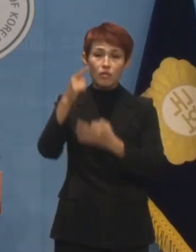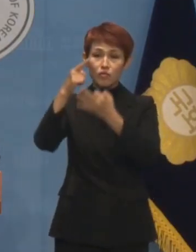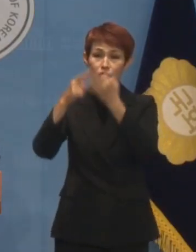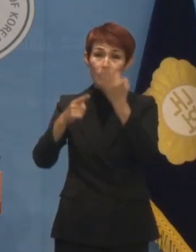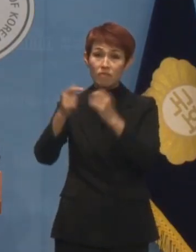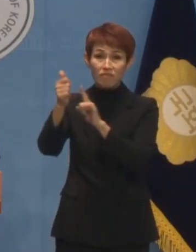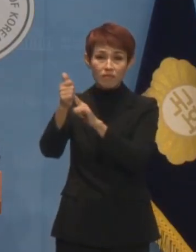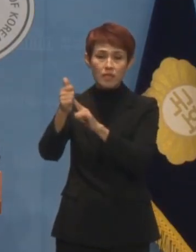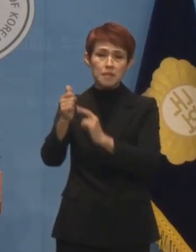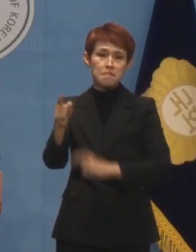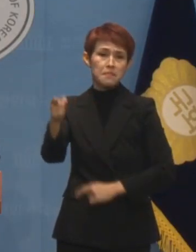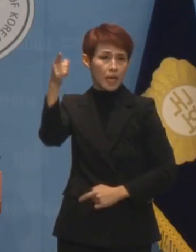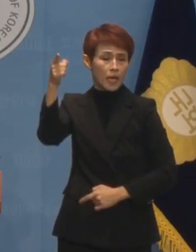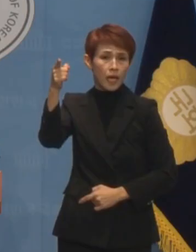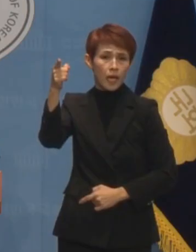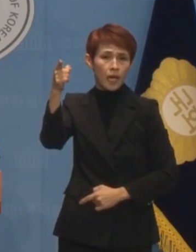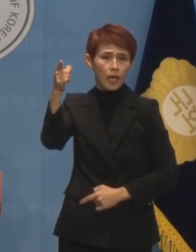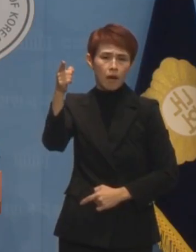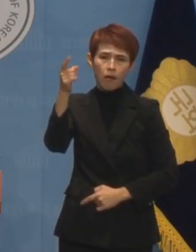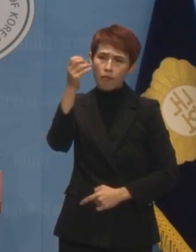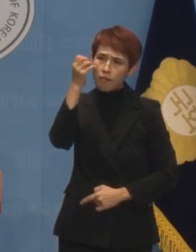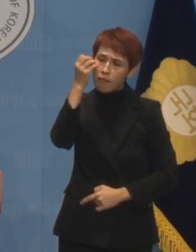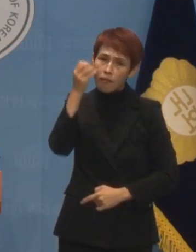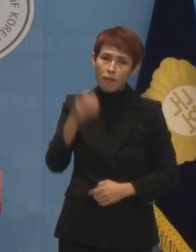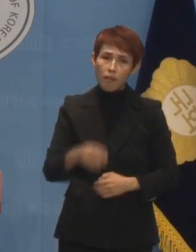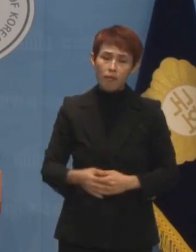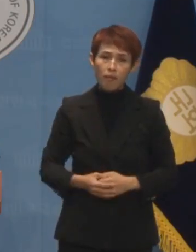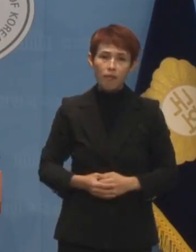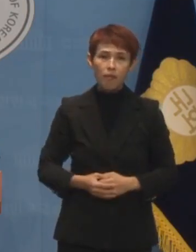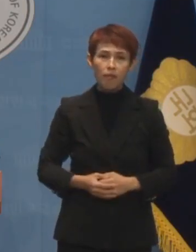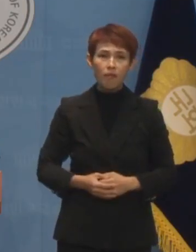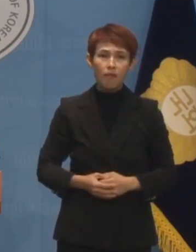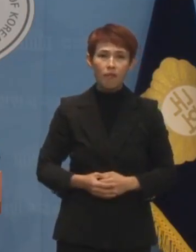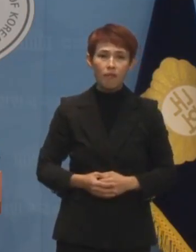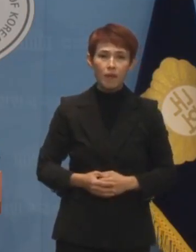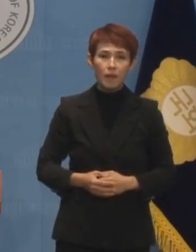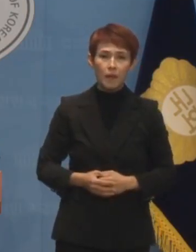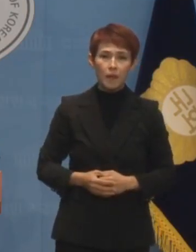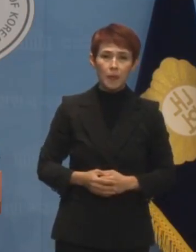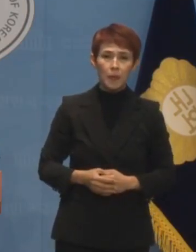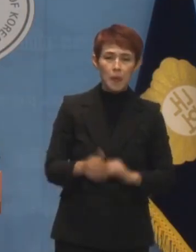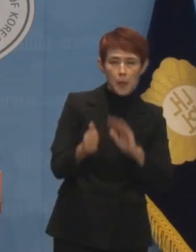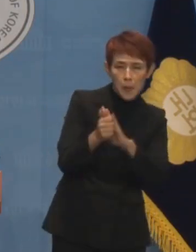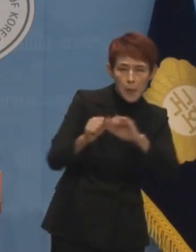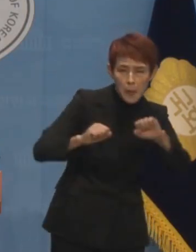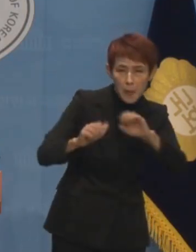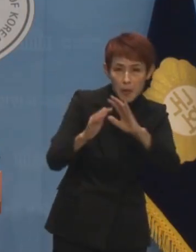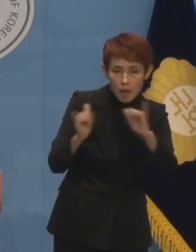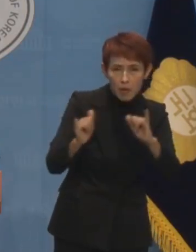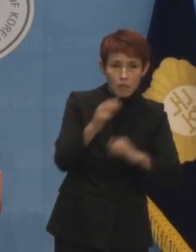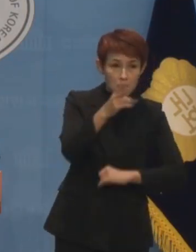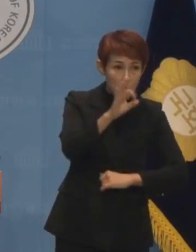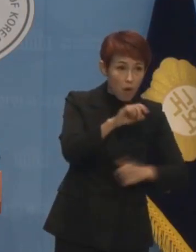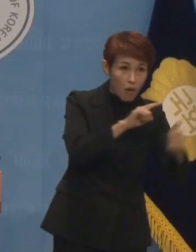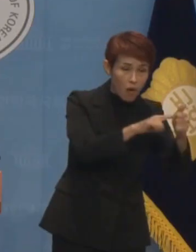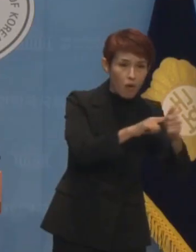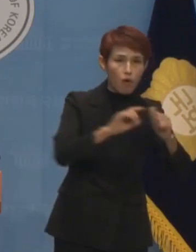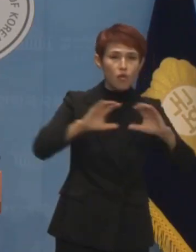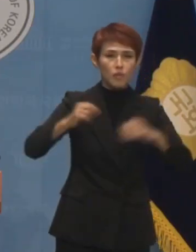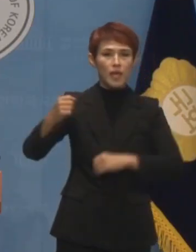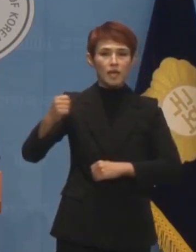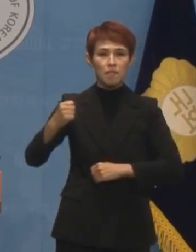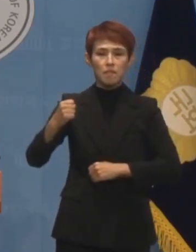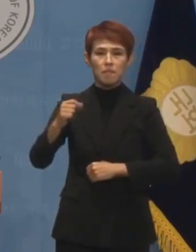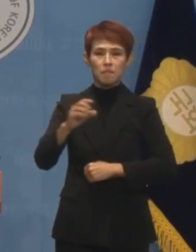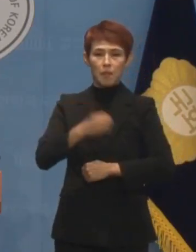차지했습니다. 이쯤 되면 한낱 브로커라는 명태균 씨에게 국민의힘 당원 명부가